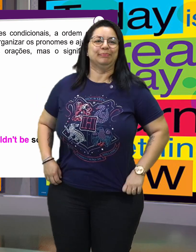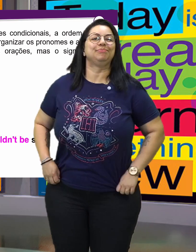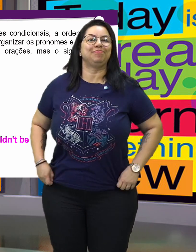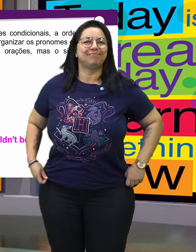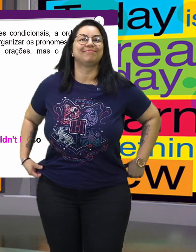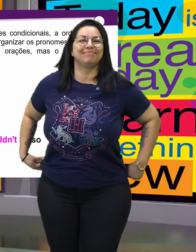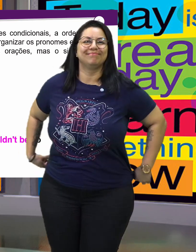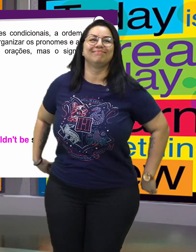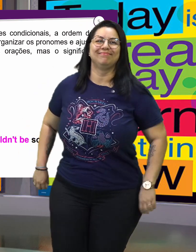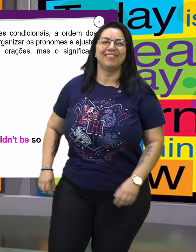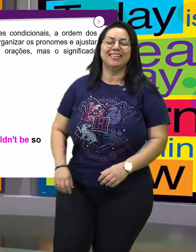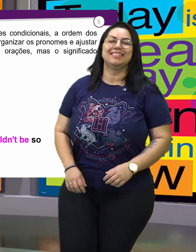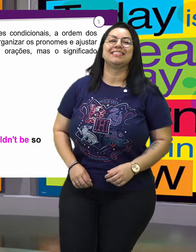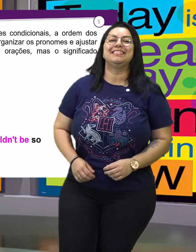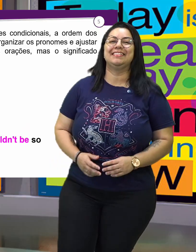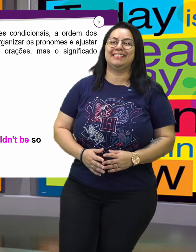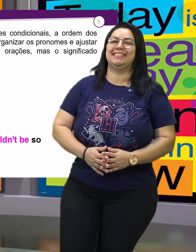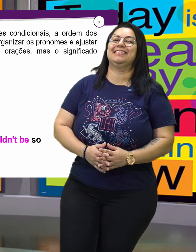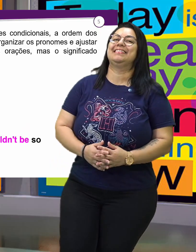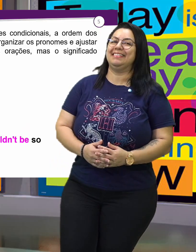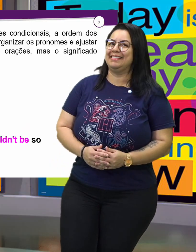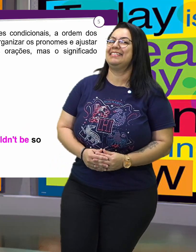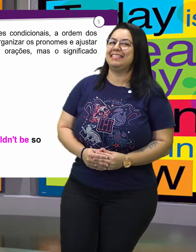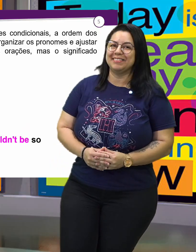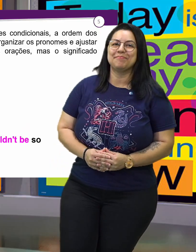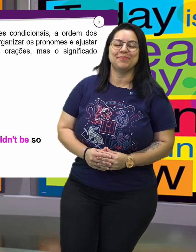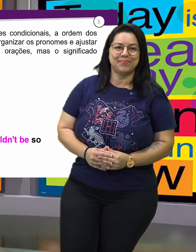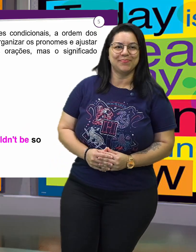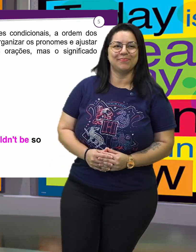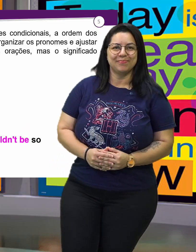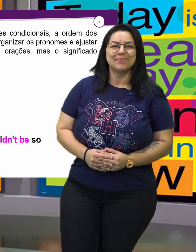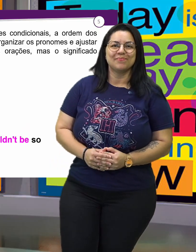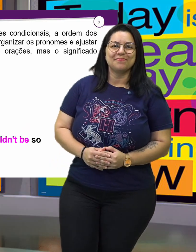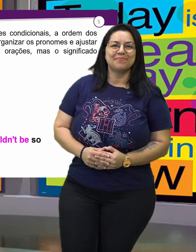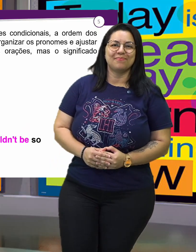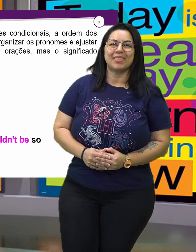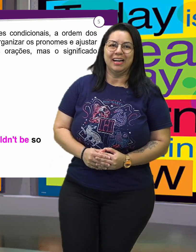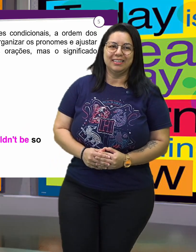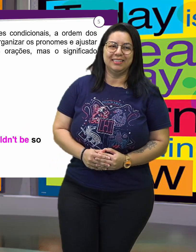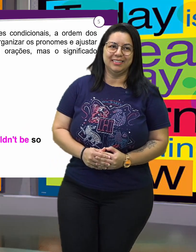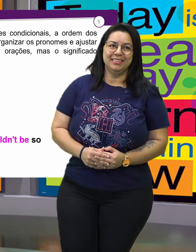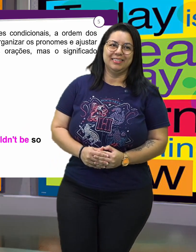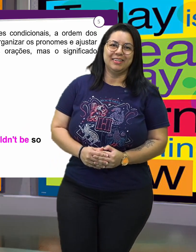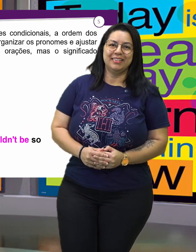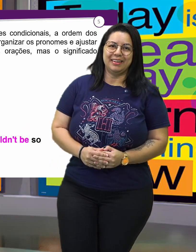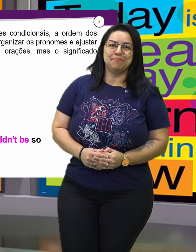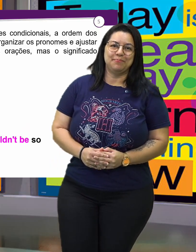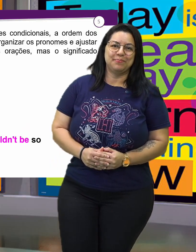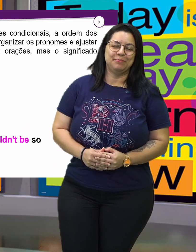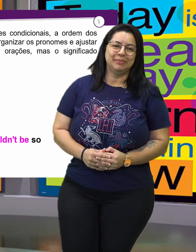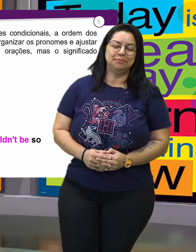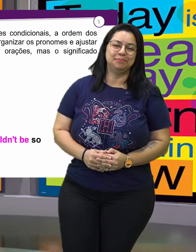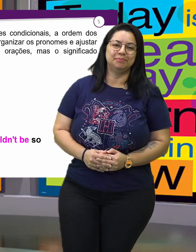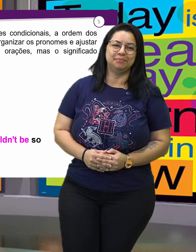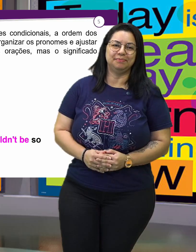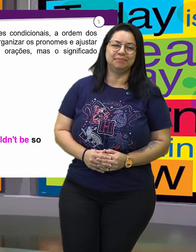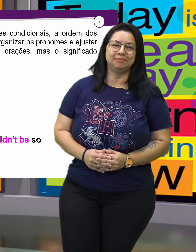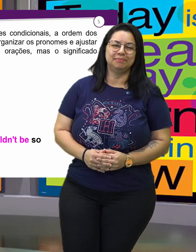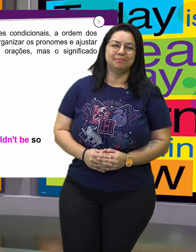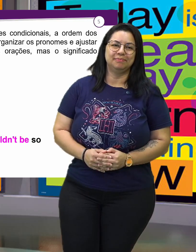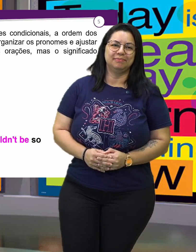frases afirmativas que tu vai ter que se ligar em conjugação verbal. Isso tanto no presente simples quanto no passado simples. Muito bem? Então,